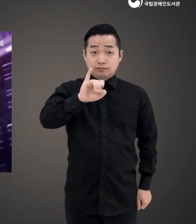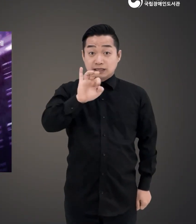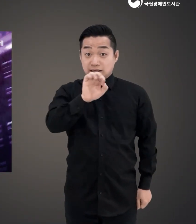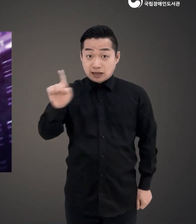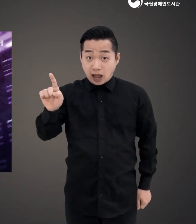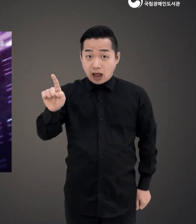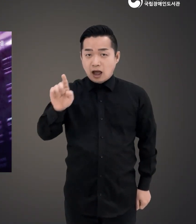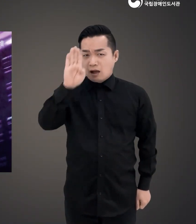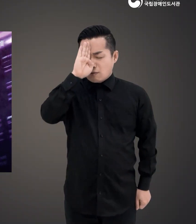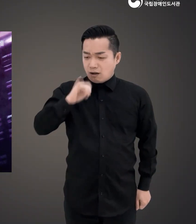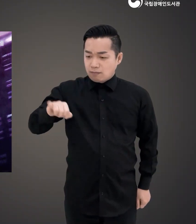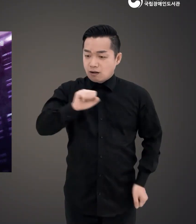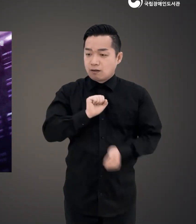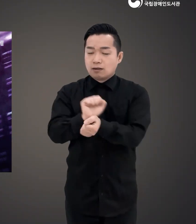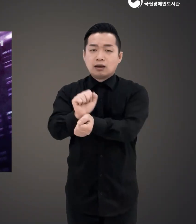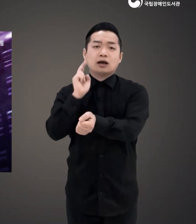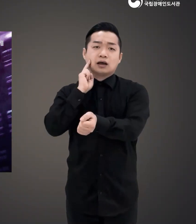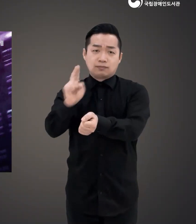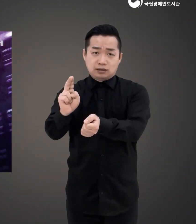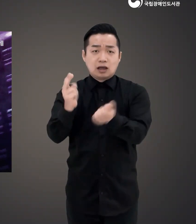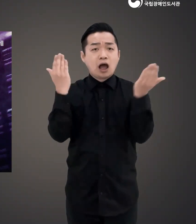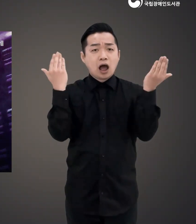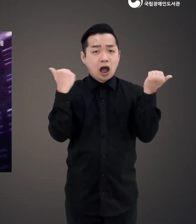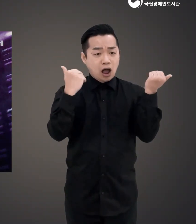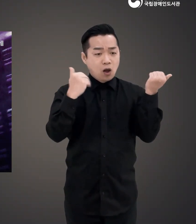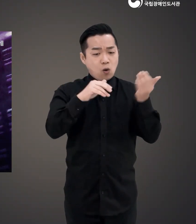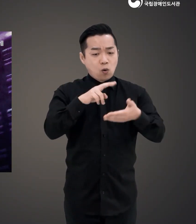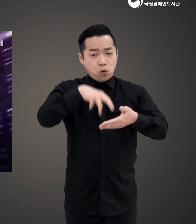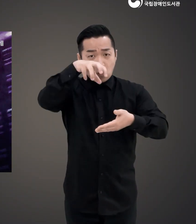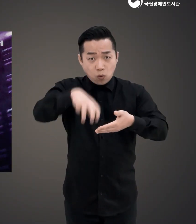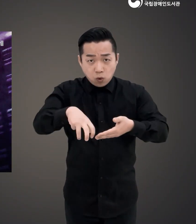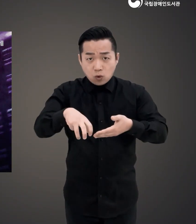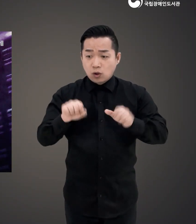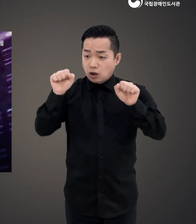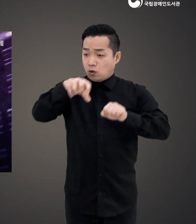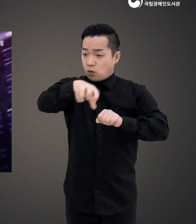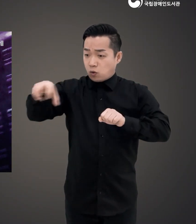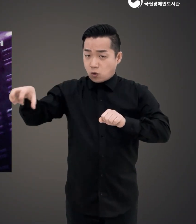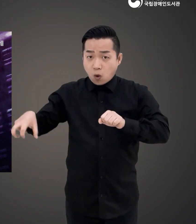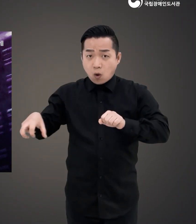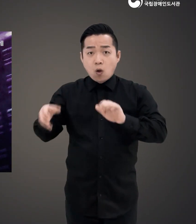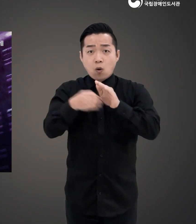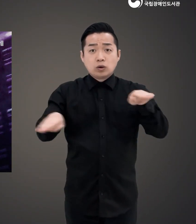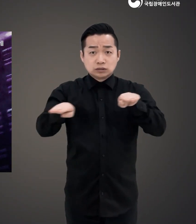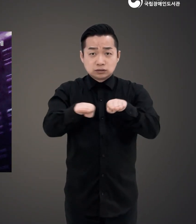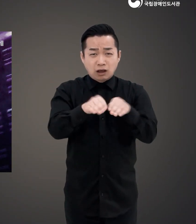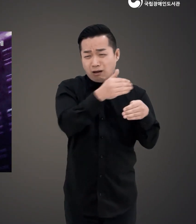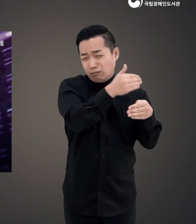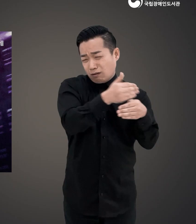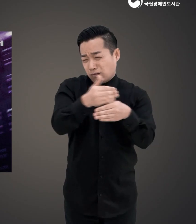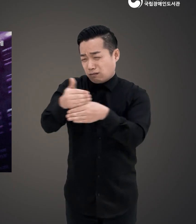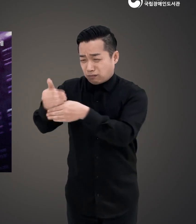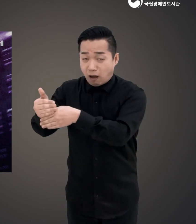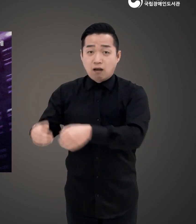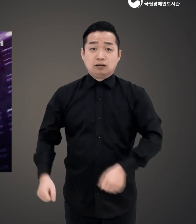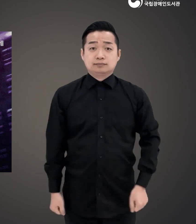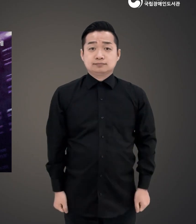플루비아 바이러스 확산 심각. 학교, 도서관, 체육관 등 공공시설 무기한